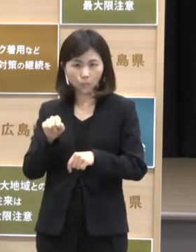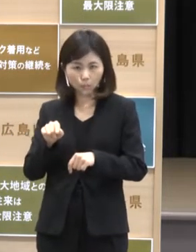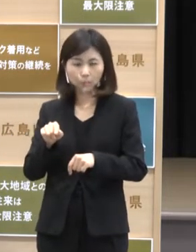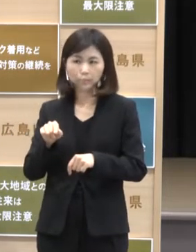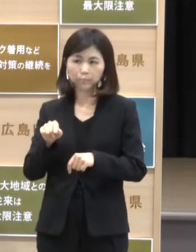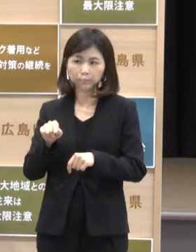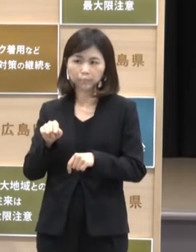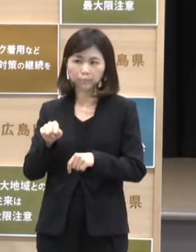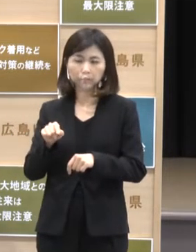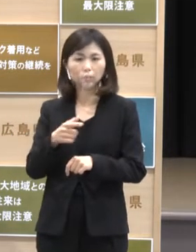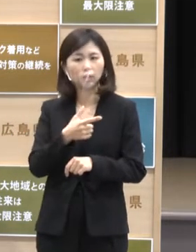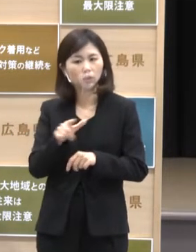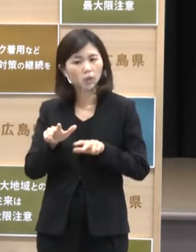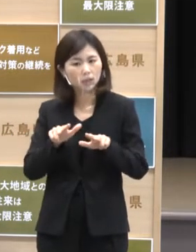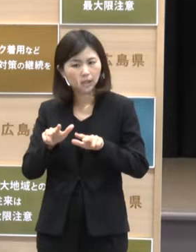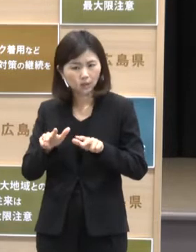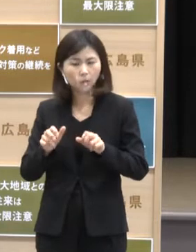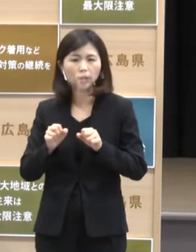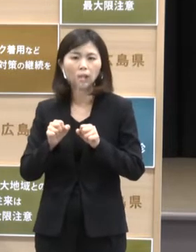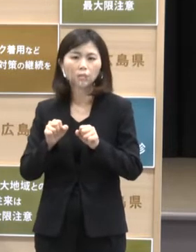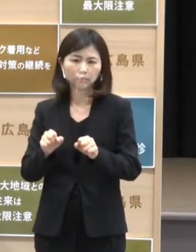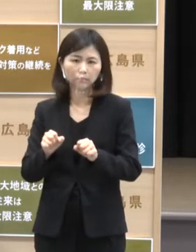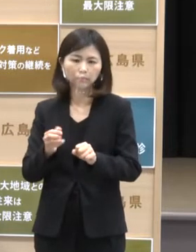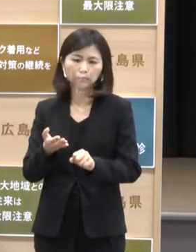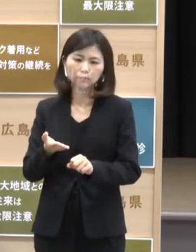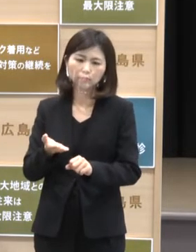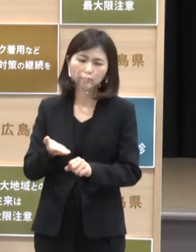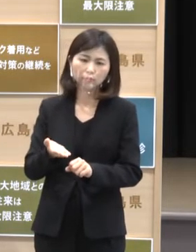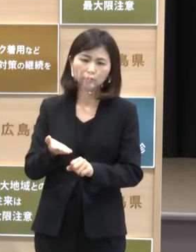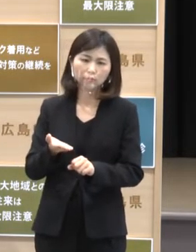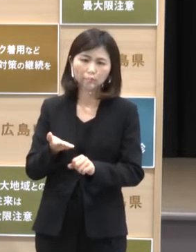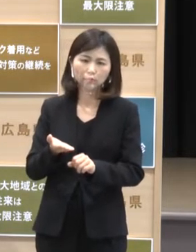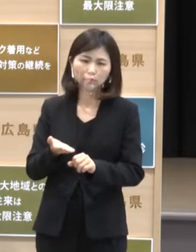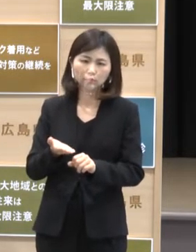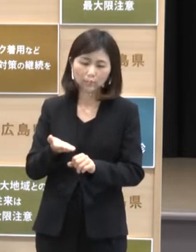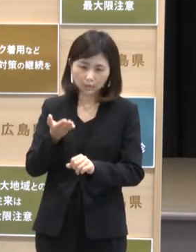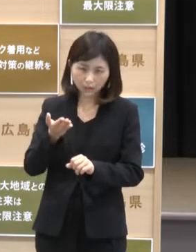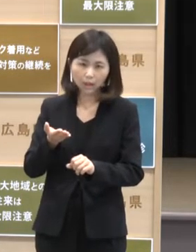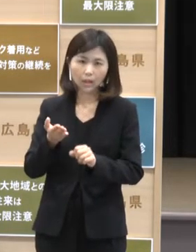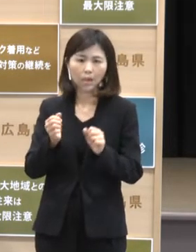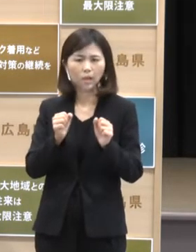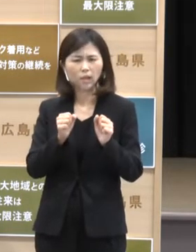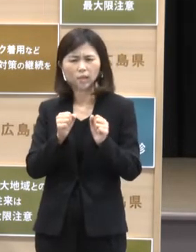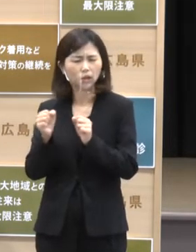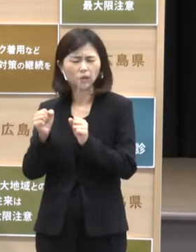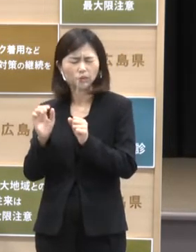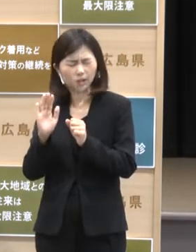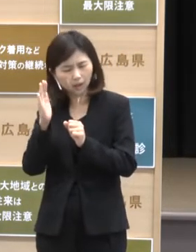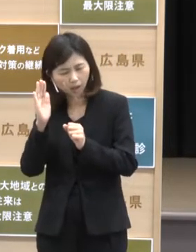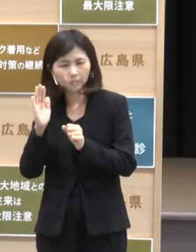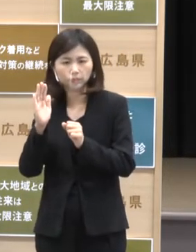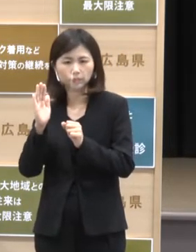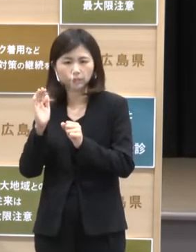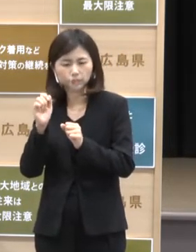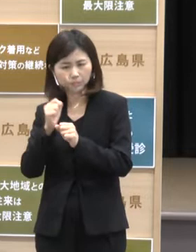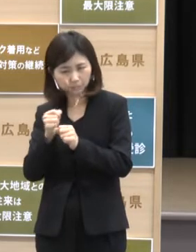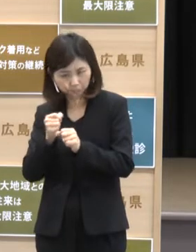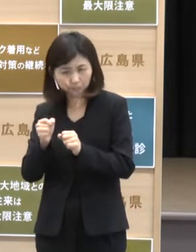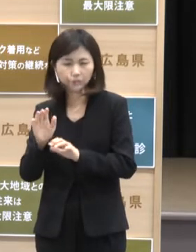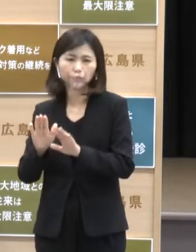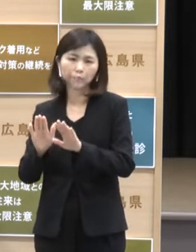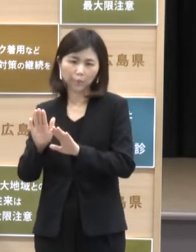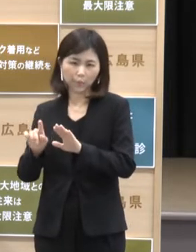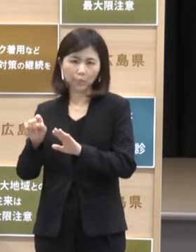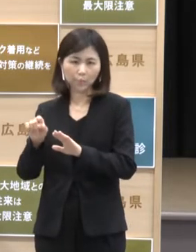ろな施策をすでに行っている中でまだ避難というのがなかなか実際には されないということで、今後どういったことに力を入れていきたいと思